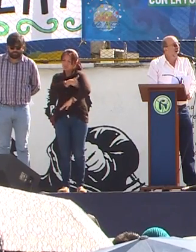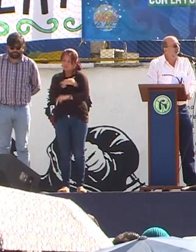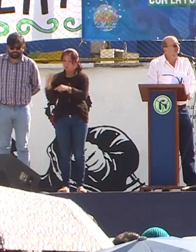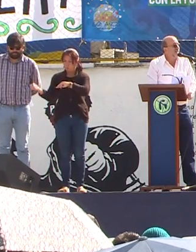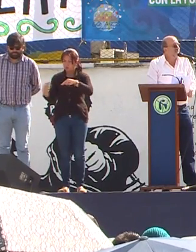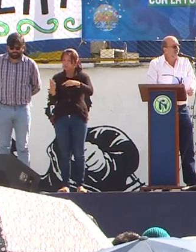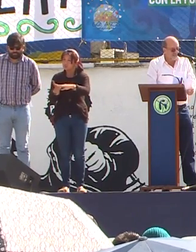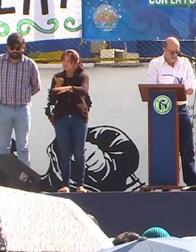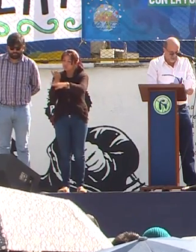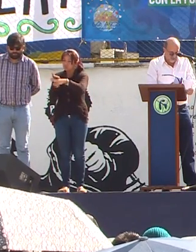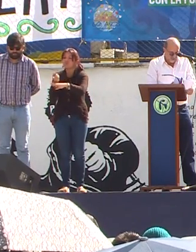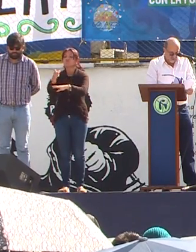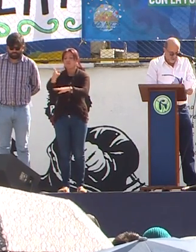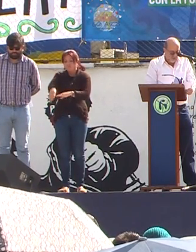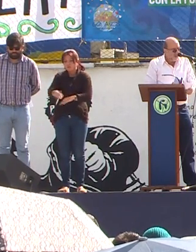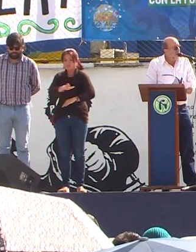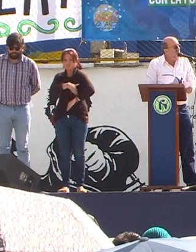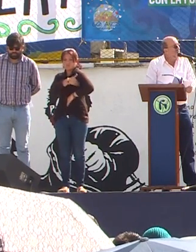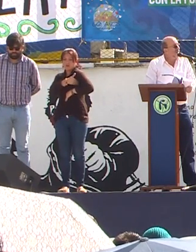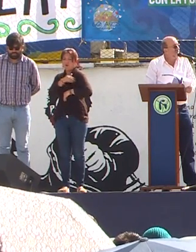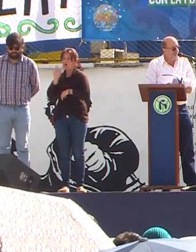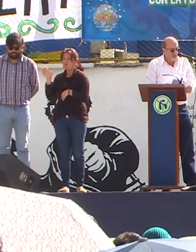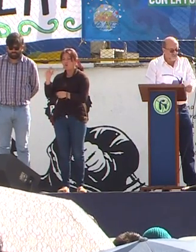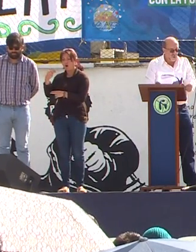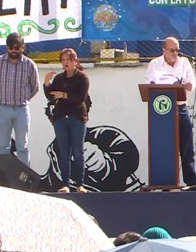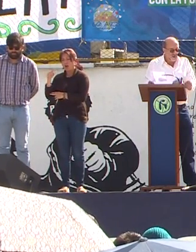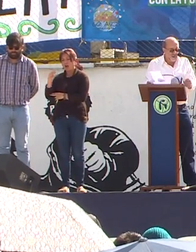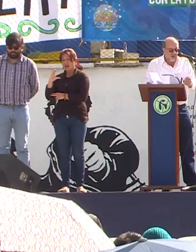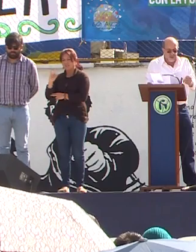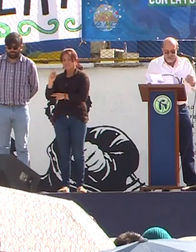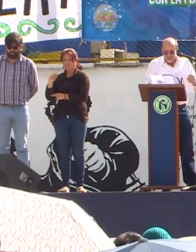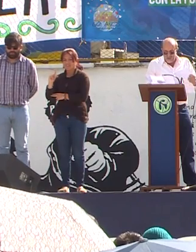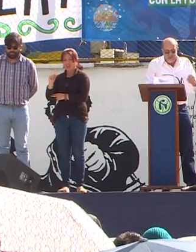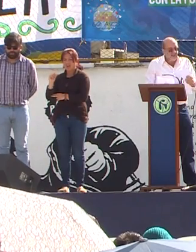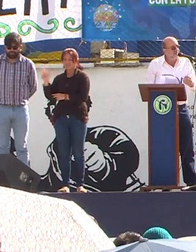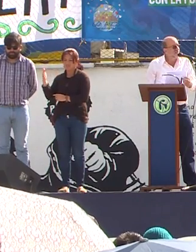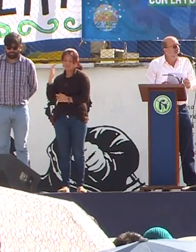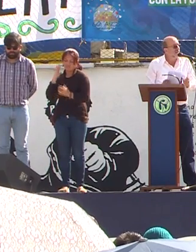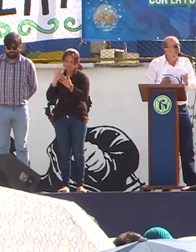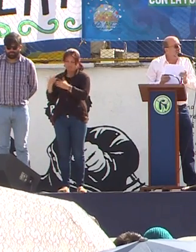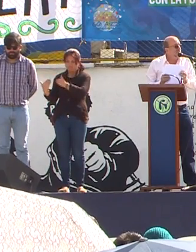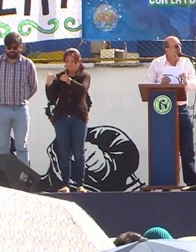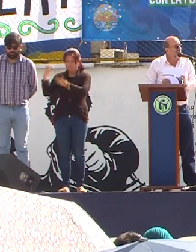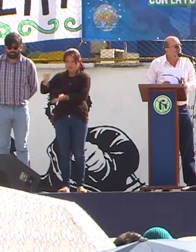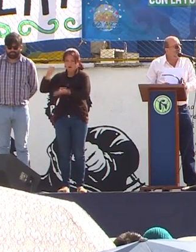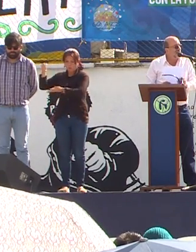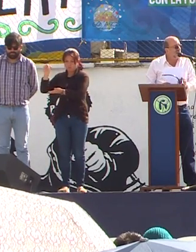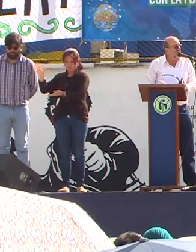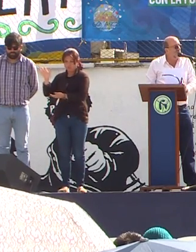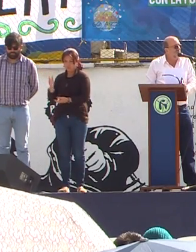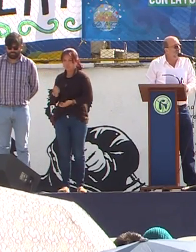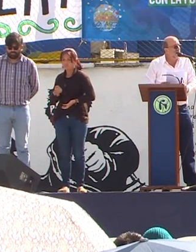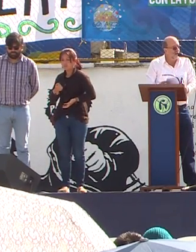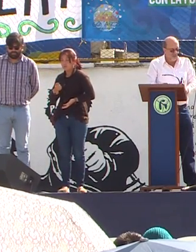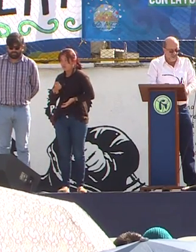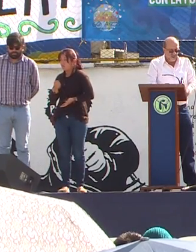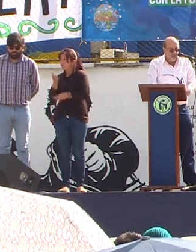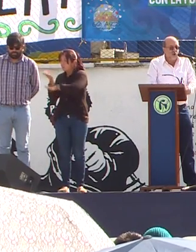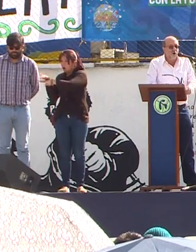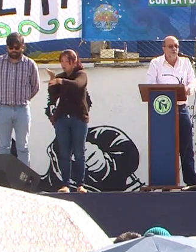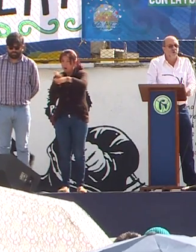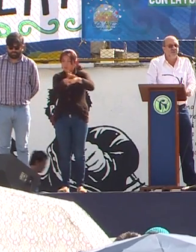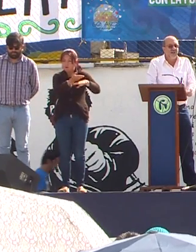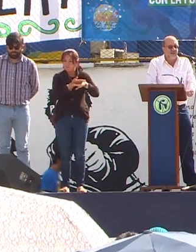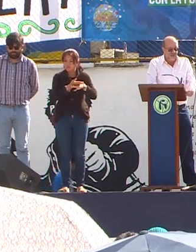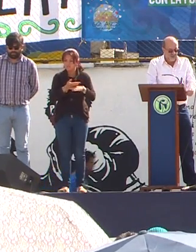iremos al de Hacienda. La universidad pública es la esperanza de Colombia